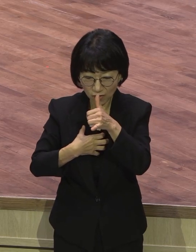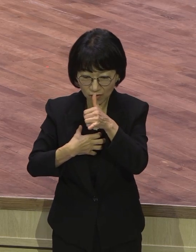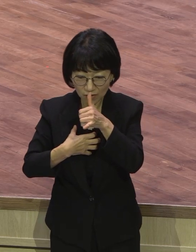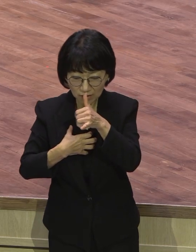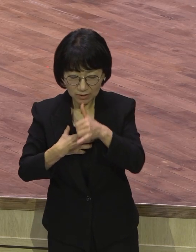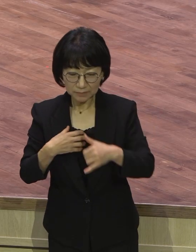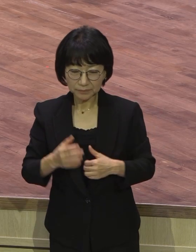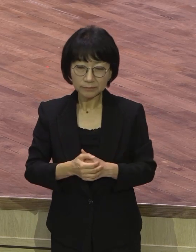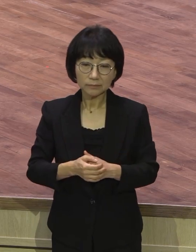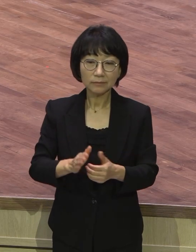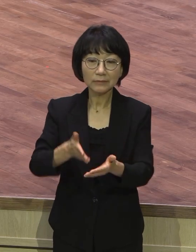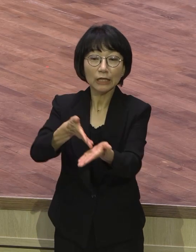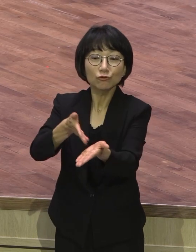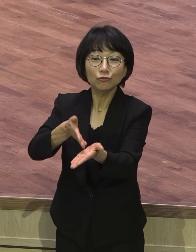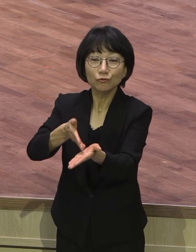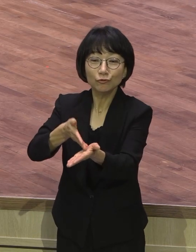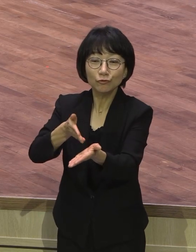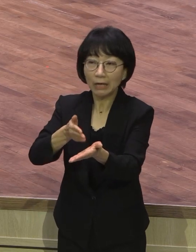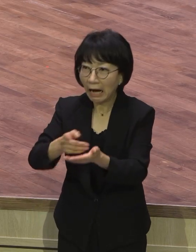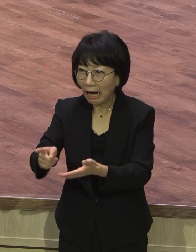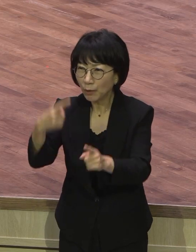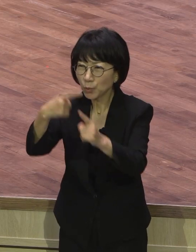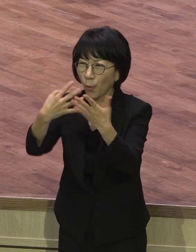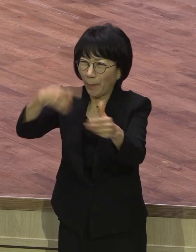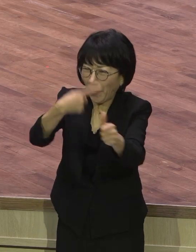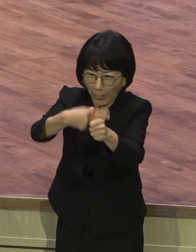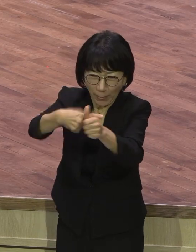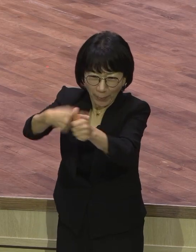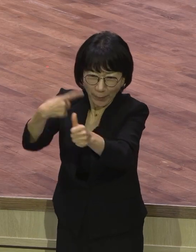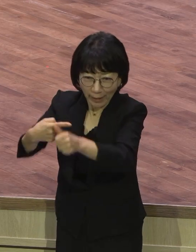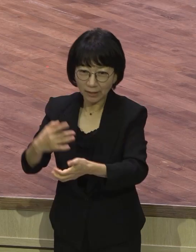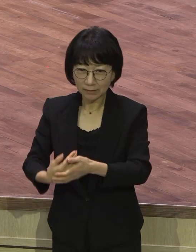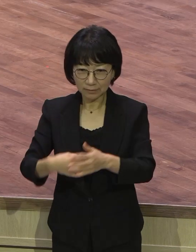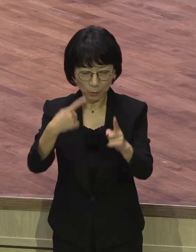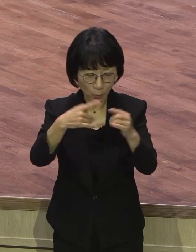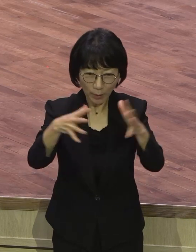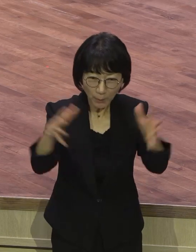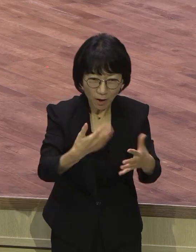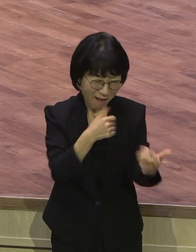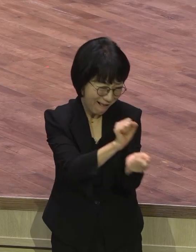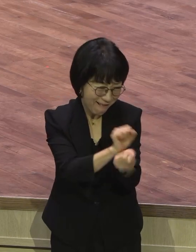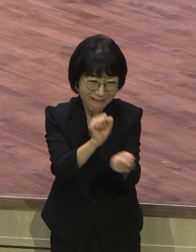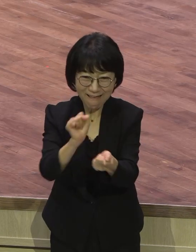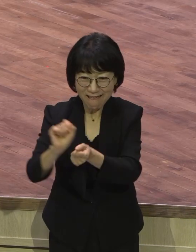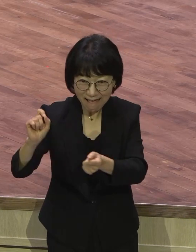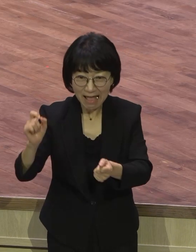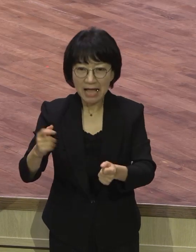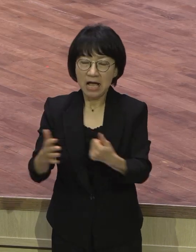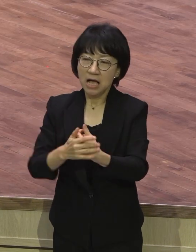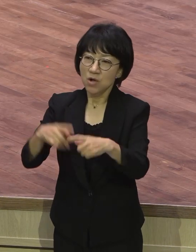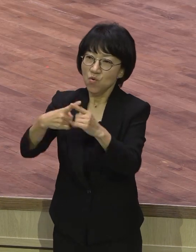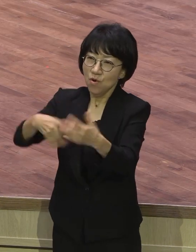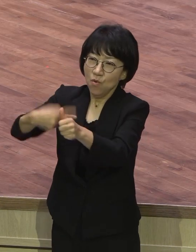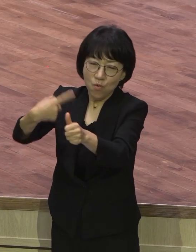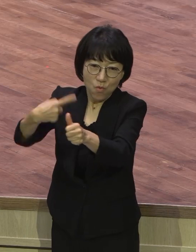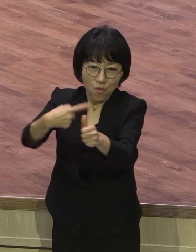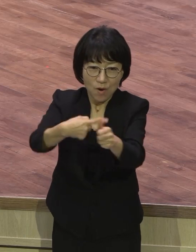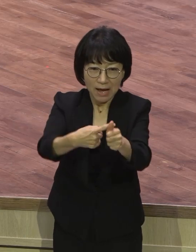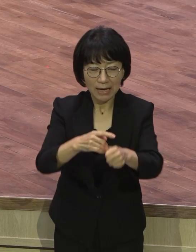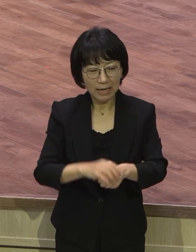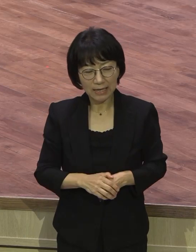계속되죠. 뉴스에 계속 교회 때리죠. 교회에서 물론 발생이 된 것도 있지만 잘못한